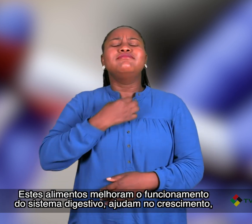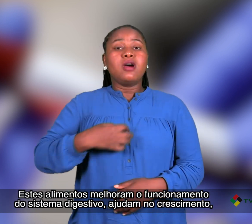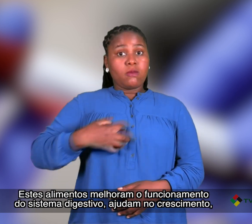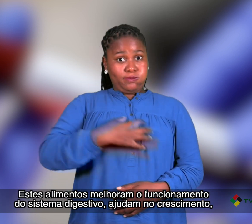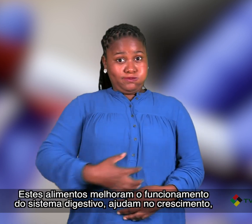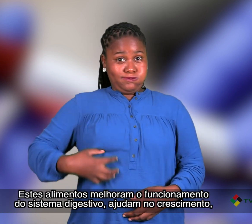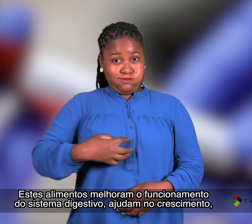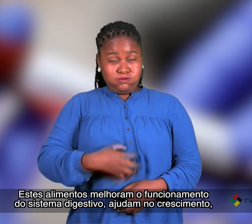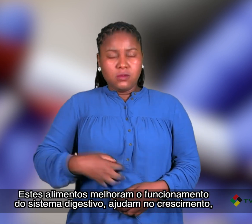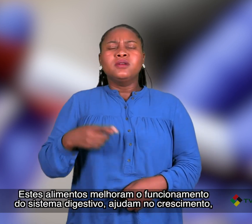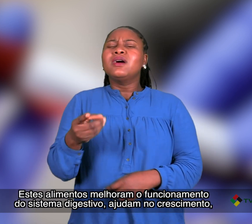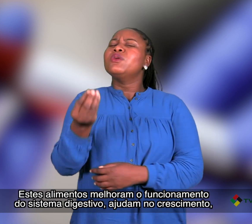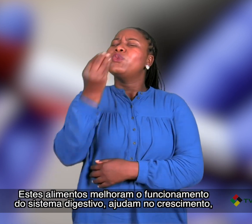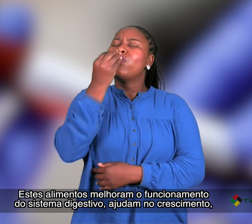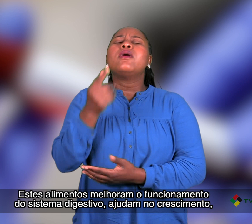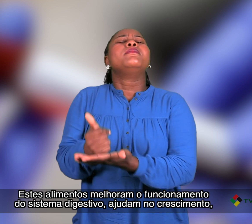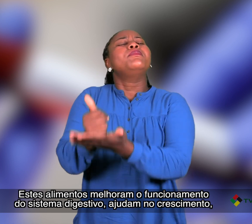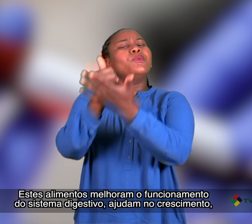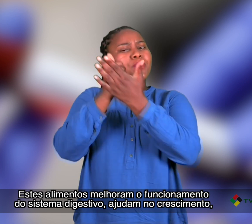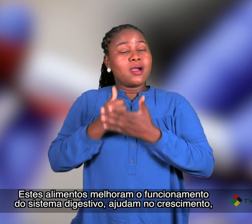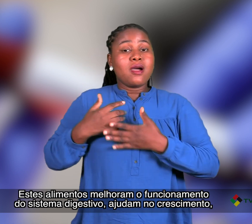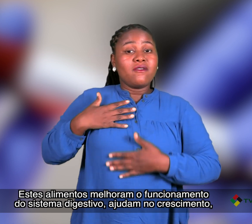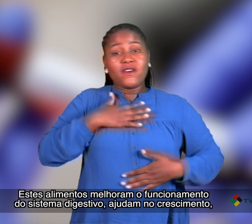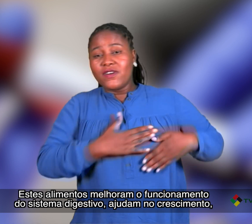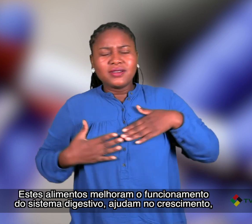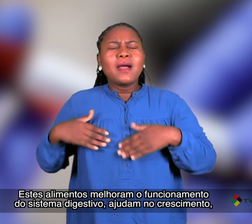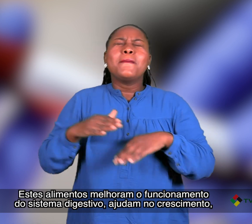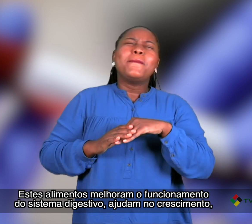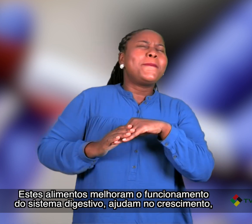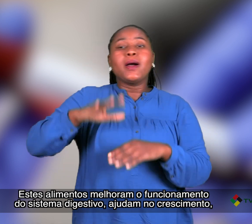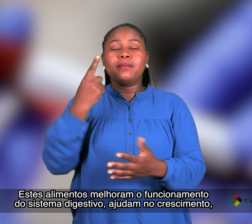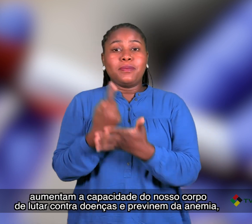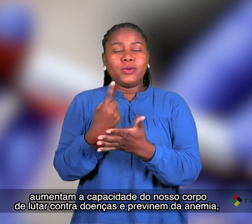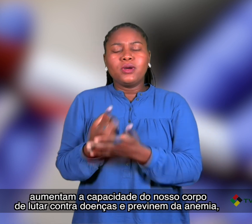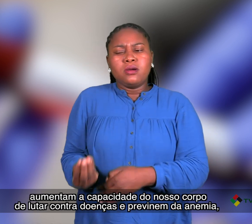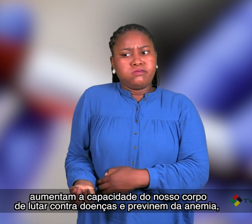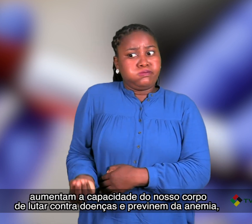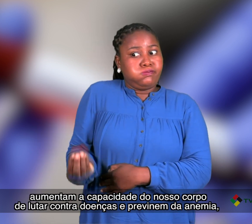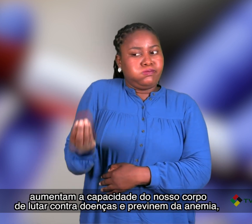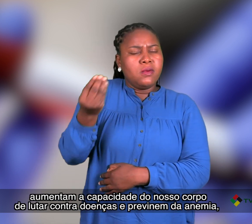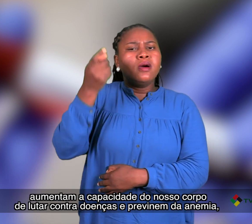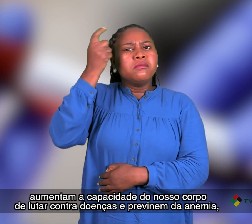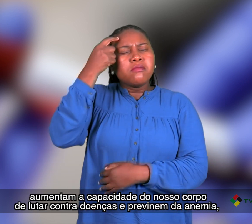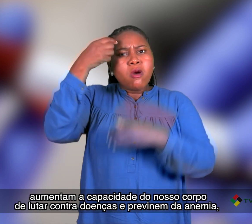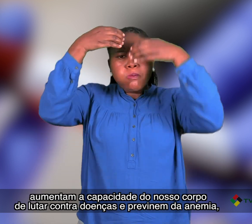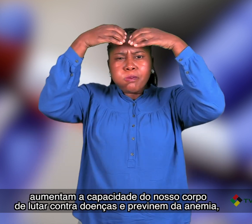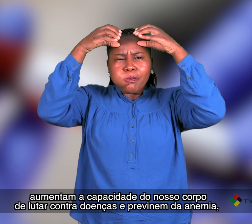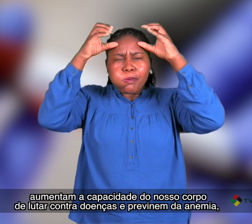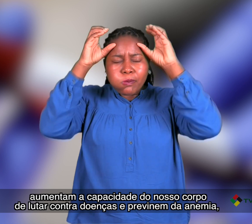Estes alimentos melhoram o funcionamento do sistema digestivo, ajudam no crescimento, aumentam a capacidade do nosso corpo de lutar